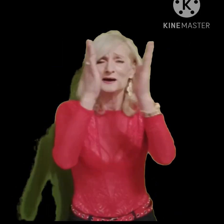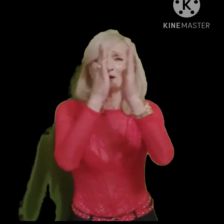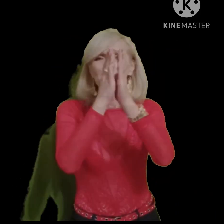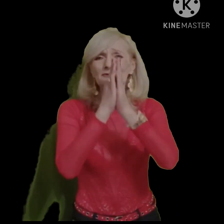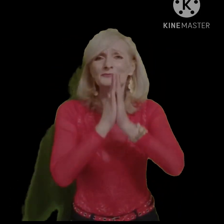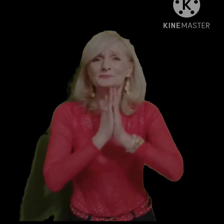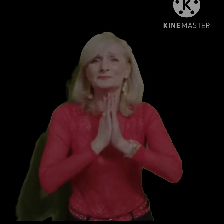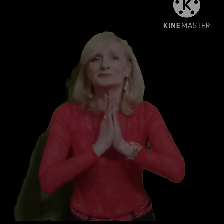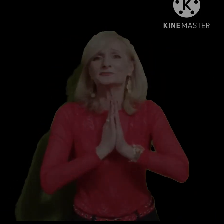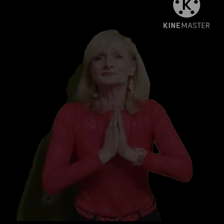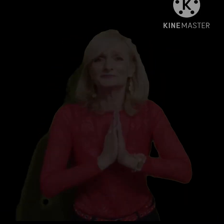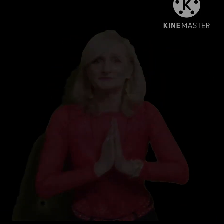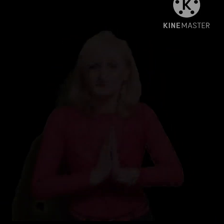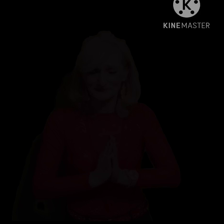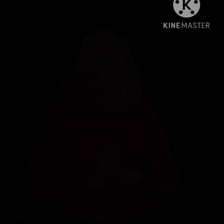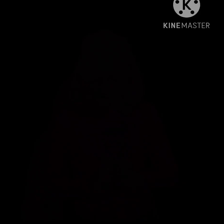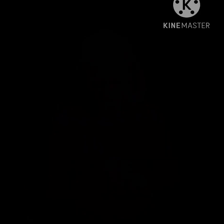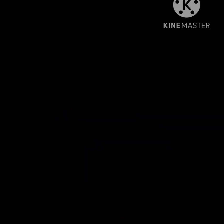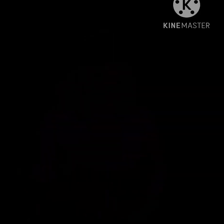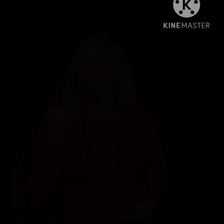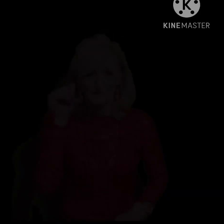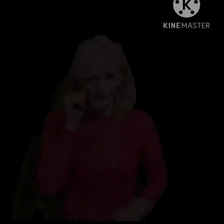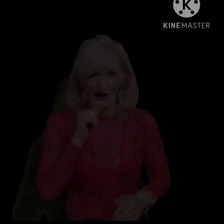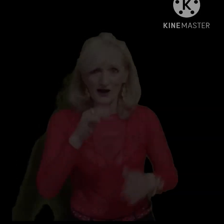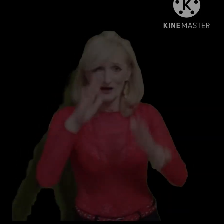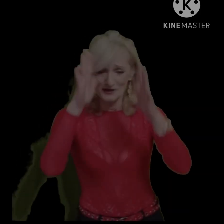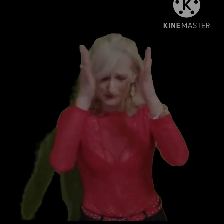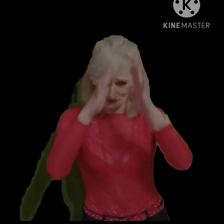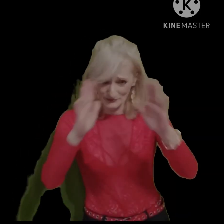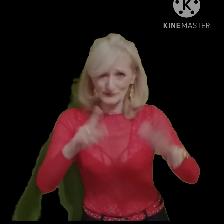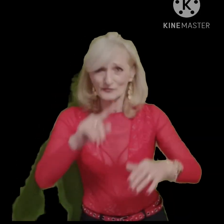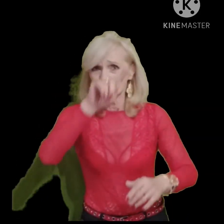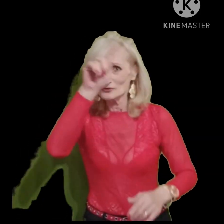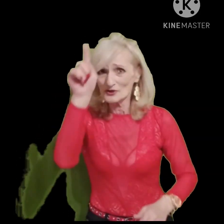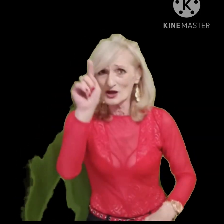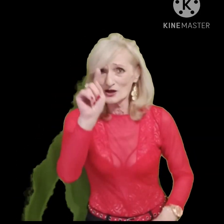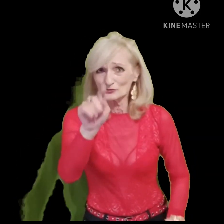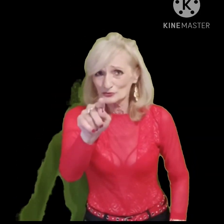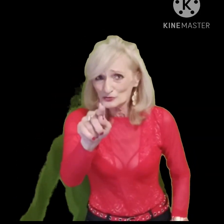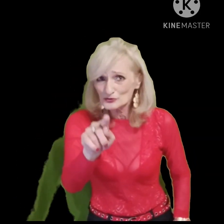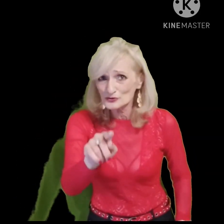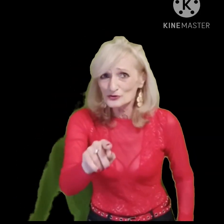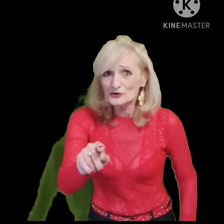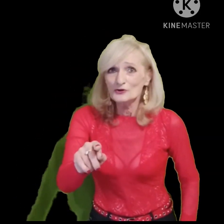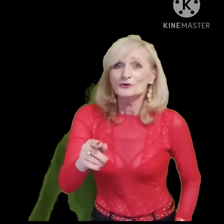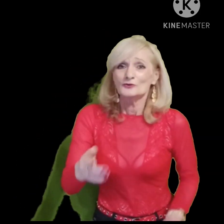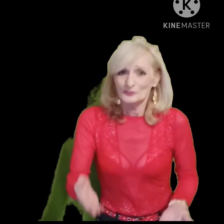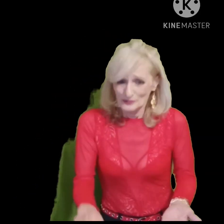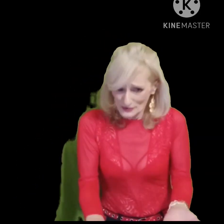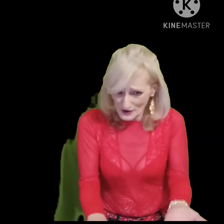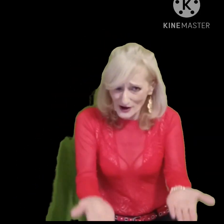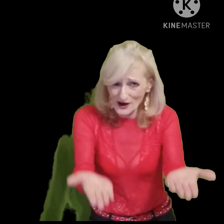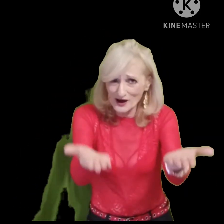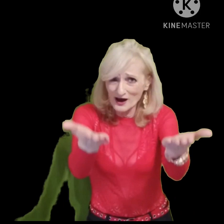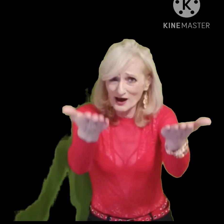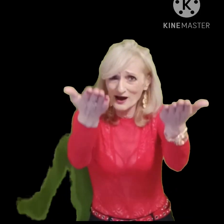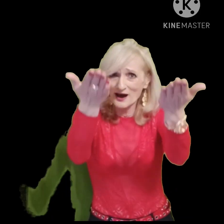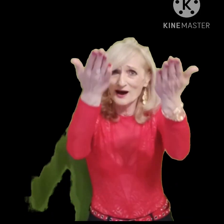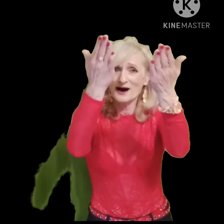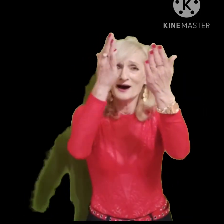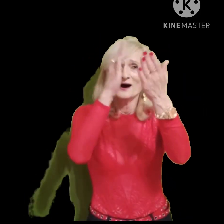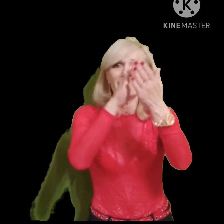چشمه تا تشمه شان ماه شبه هاسمان دیگر از من